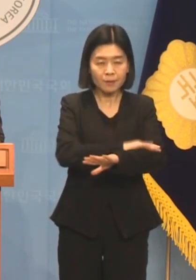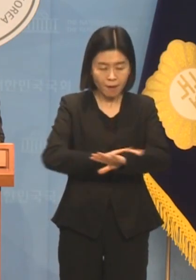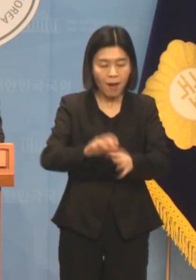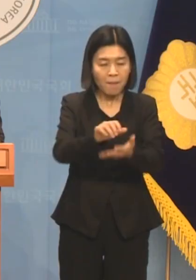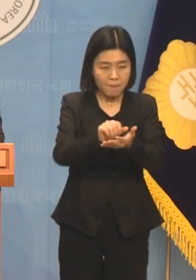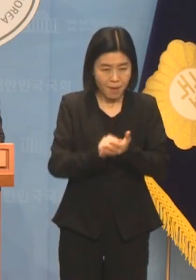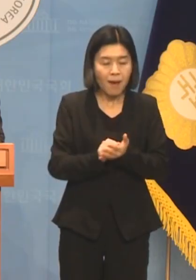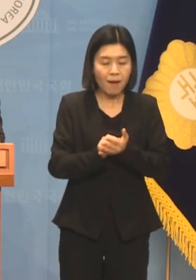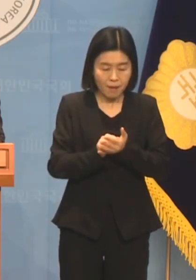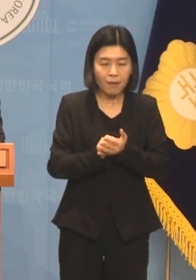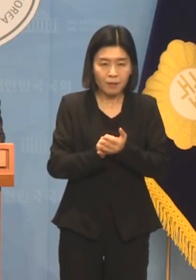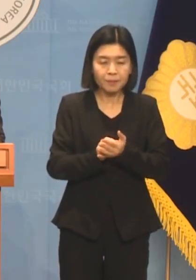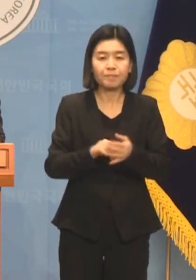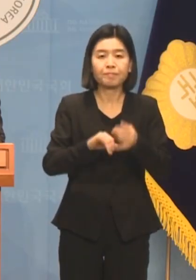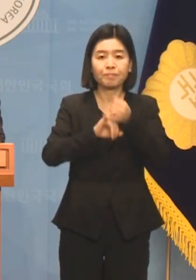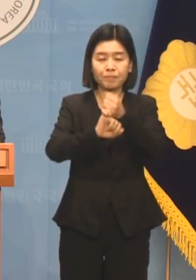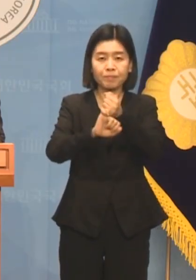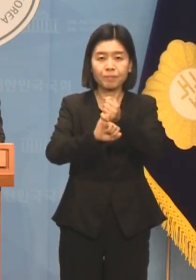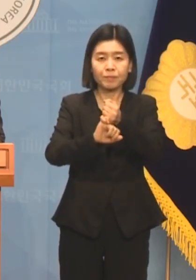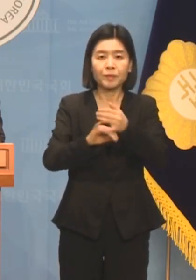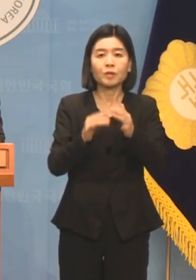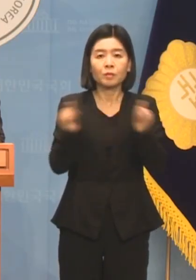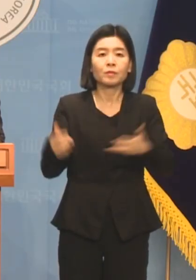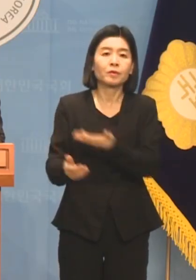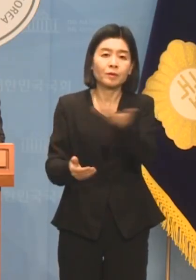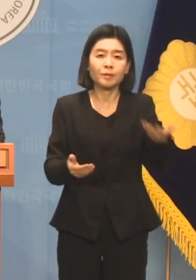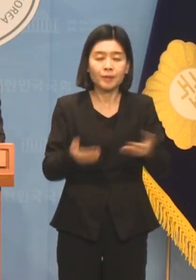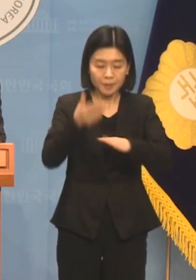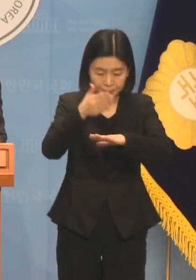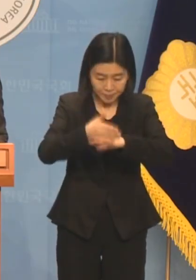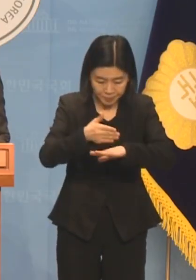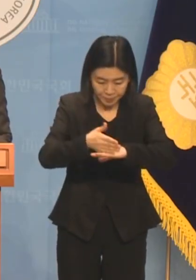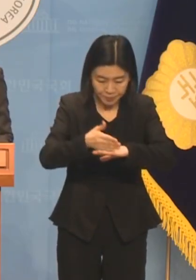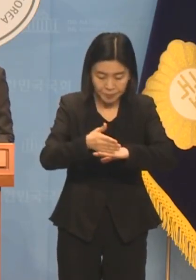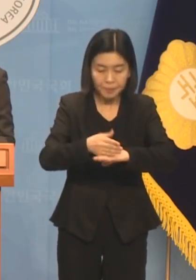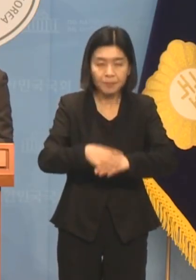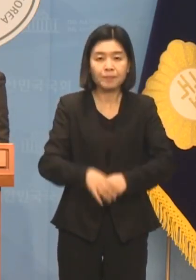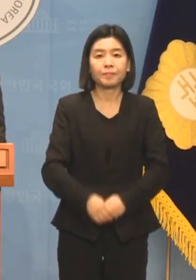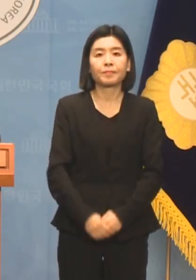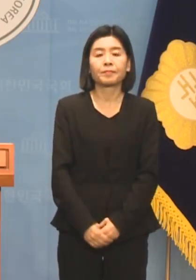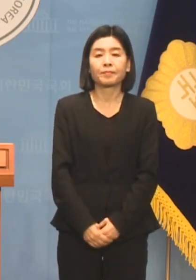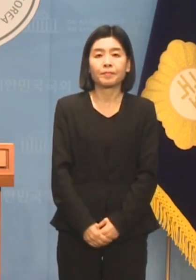국민 여러분께 다시 한번 감사드립니다. 감사합니다.